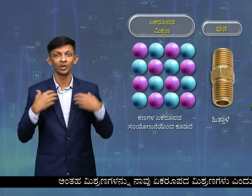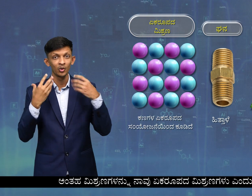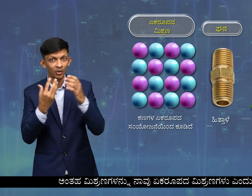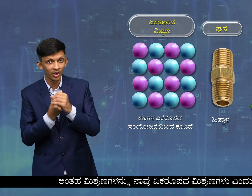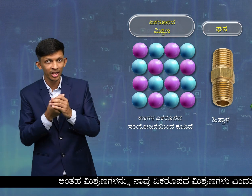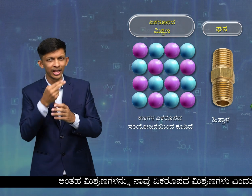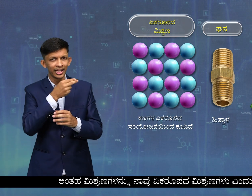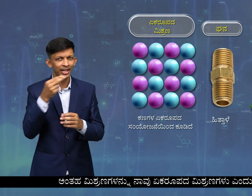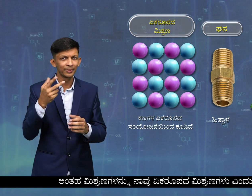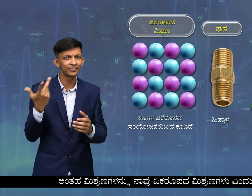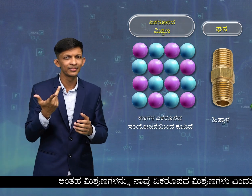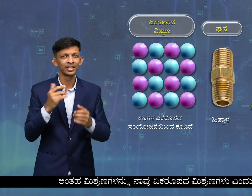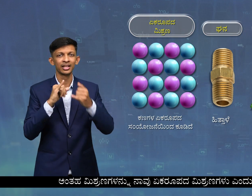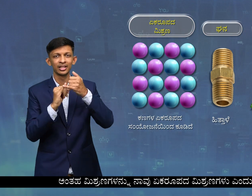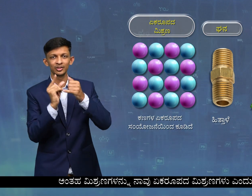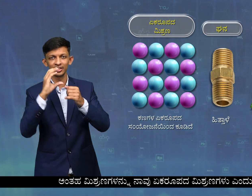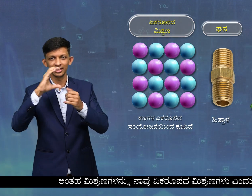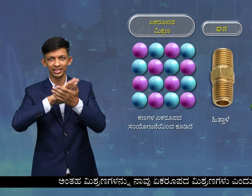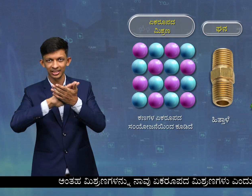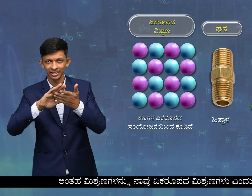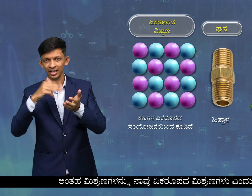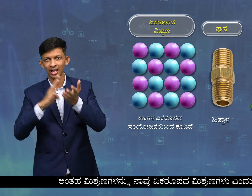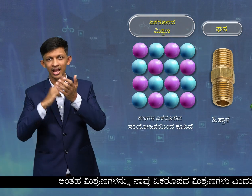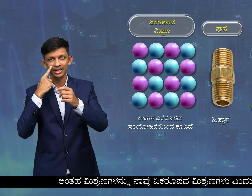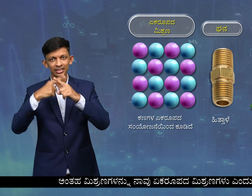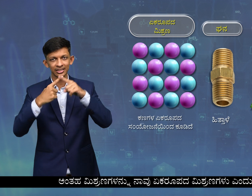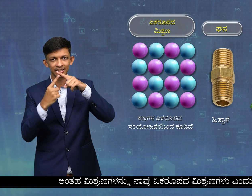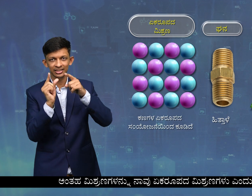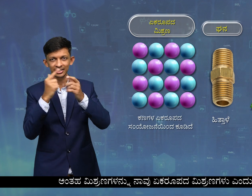ಅಂತಹ ಮಿಶ್ರಣಗಳನ್ನು ನಾವು ಏಕರೂಪದ ಮಿಶ್ರಣಗಳು ಎಂದು ಕರೆಯುತ್ತೇವೆ.